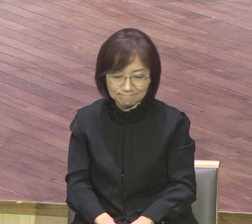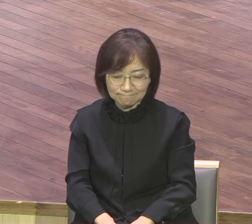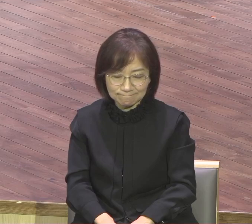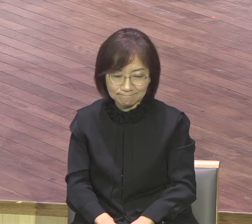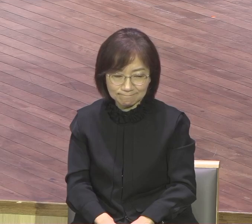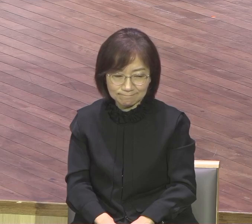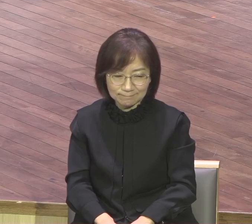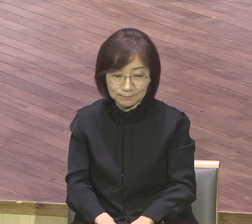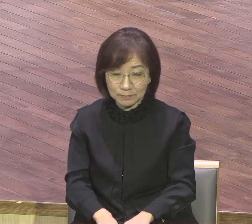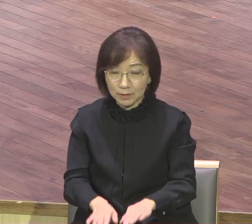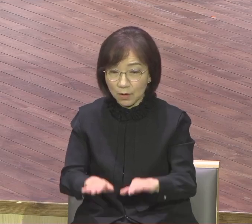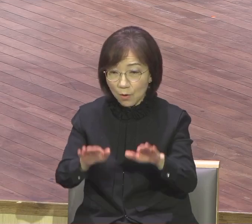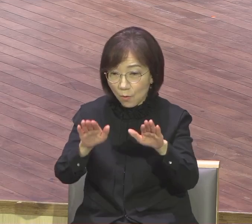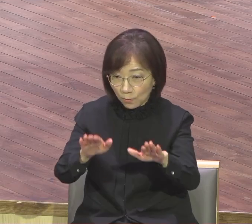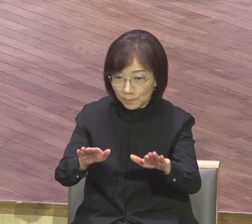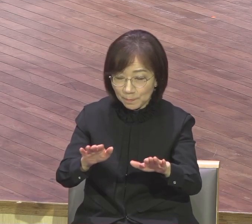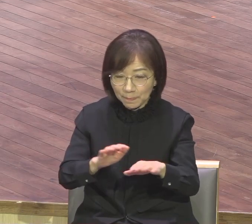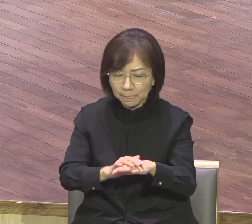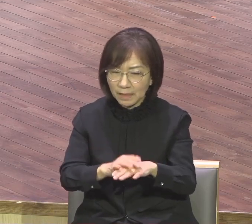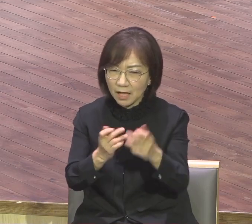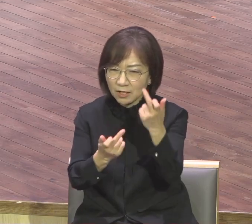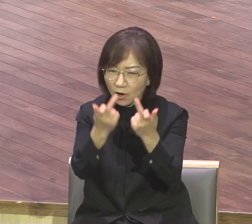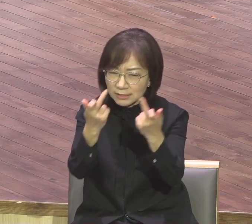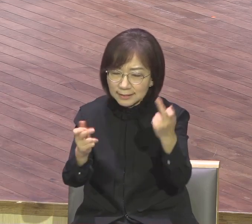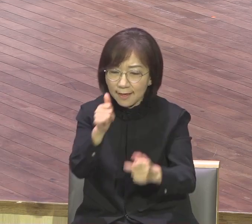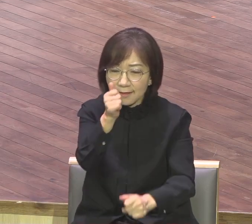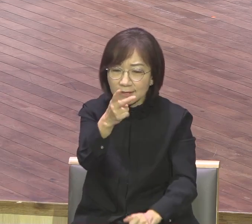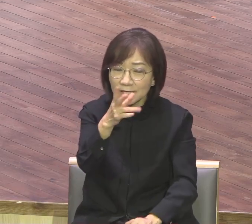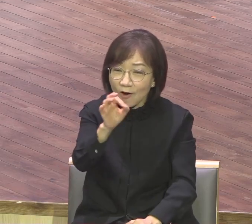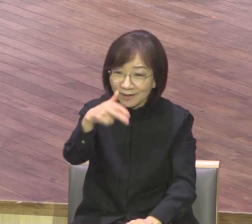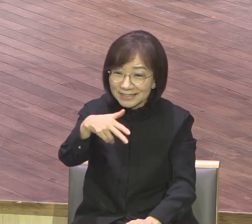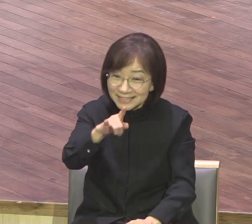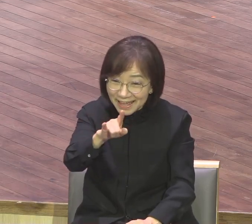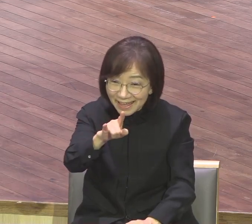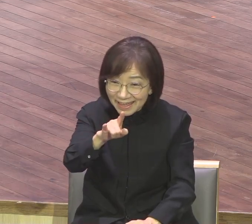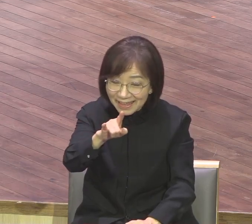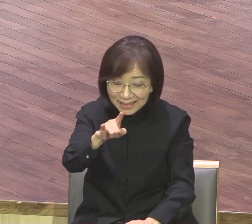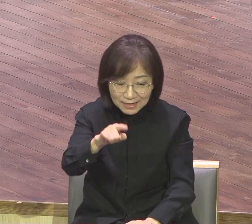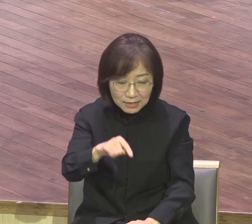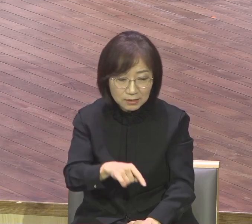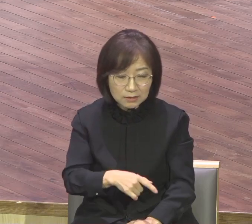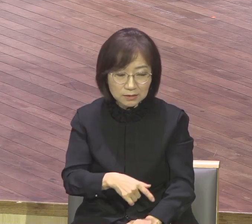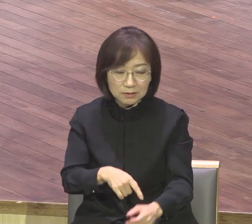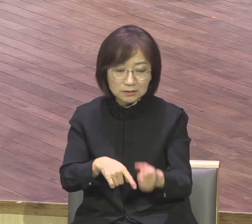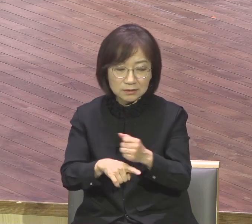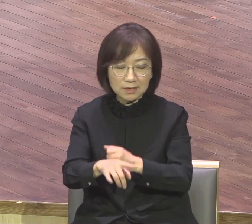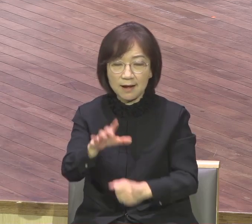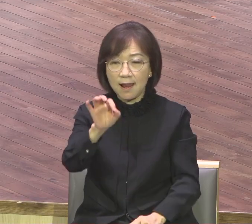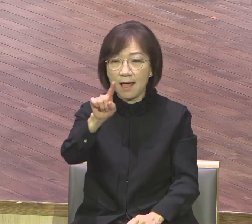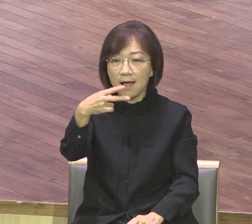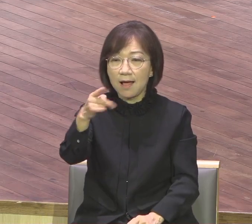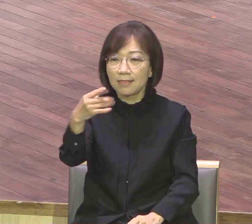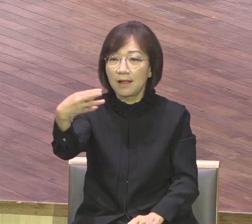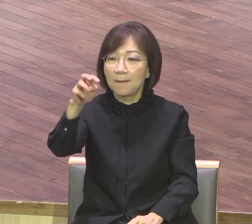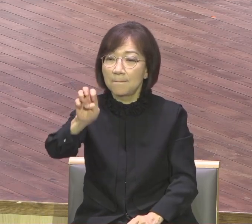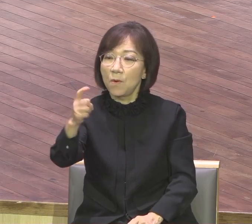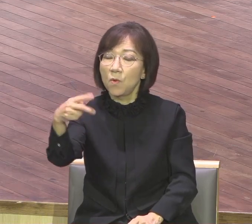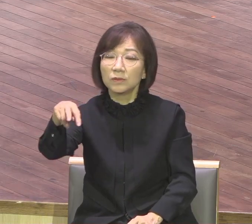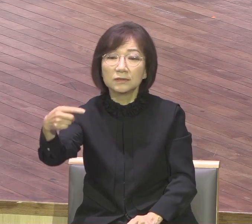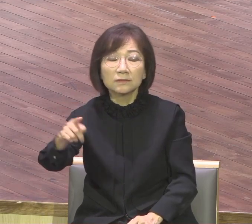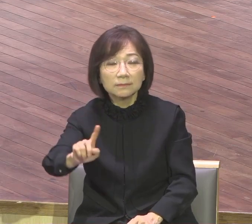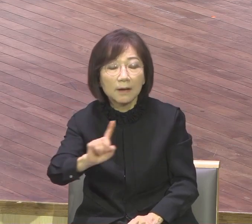es ese nivel. 여기서 형제라고 할 때는요, 이 헬라말 아델포스입니다. Acá donde dice hermano quiere decir en griego